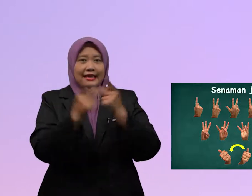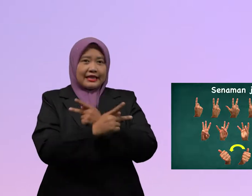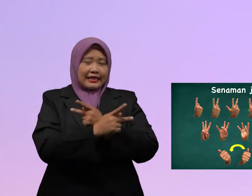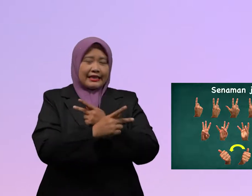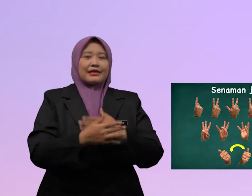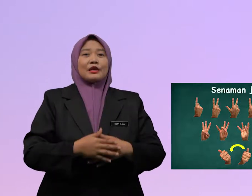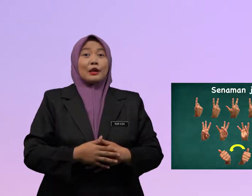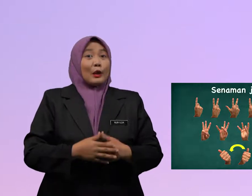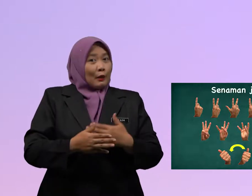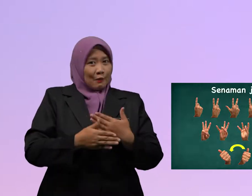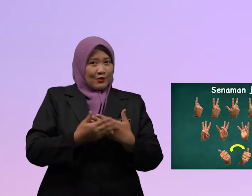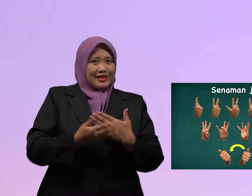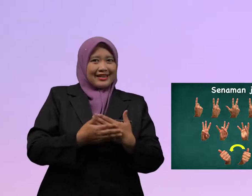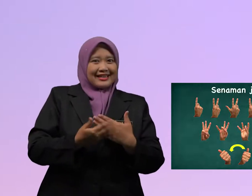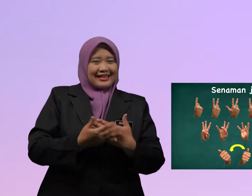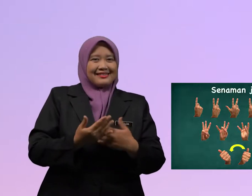kali. Mudah kan?